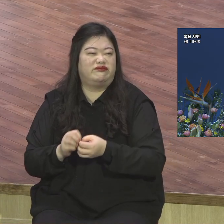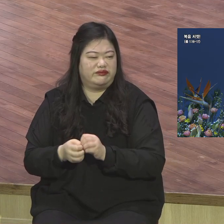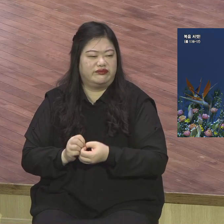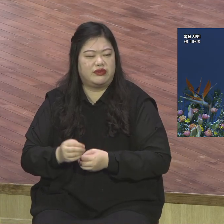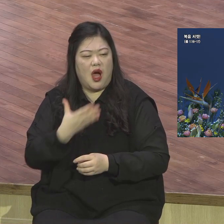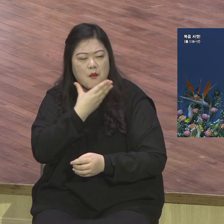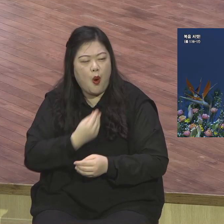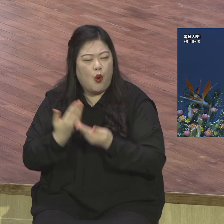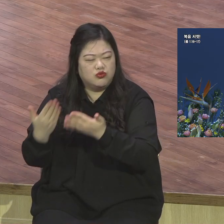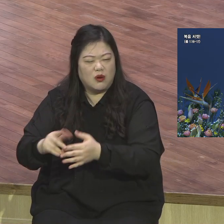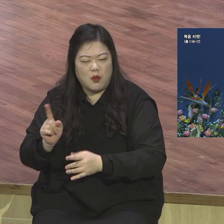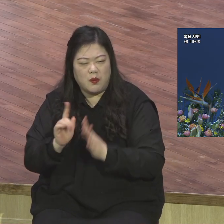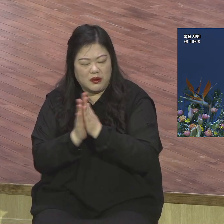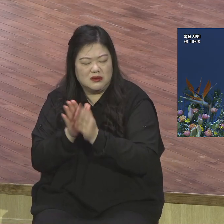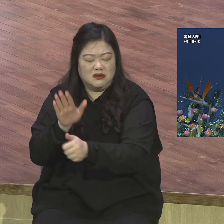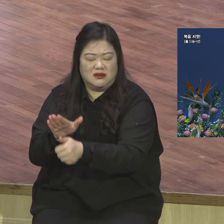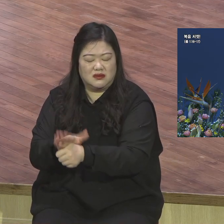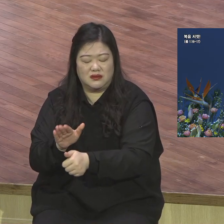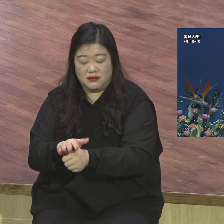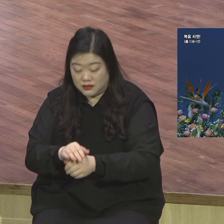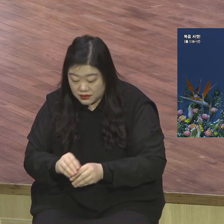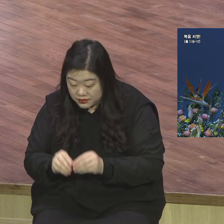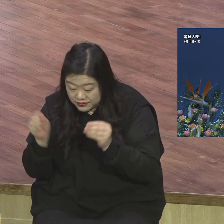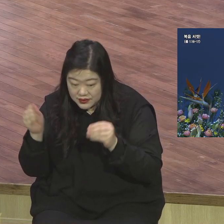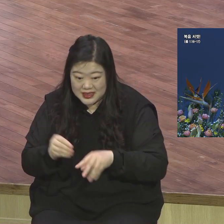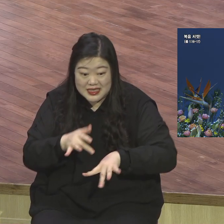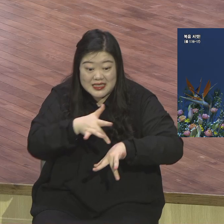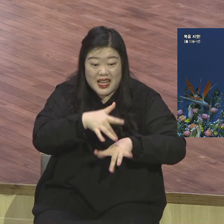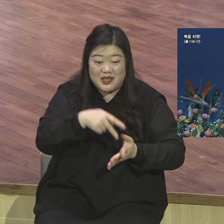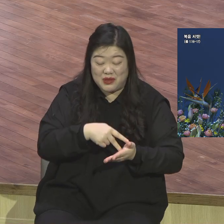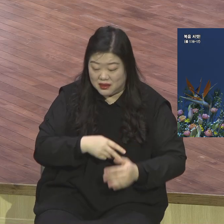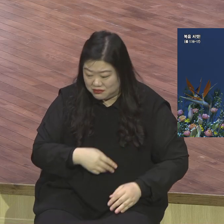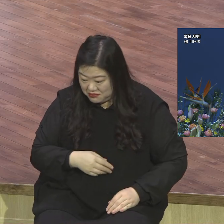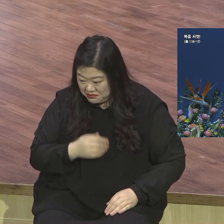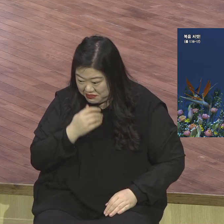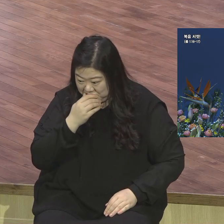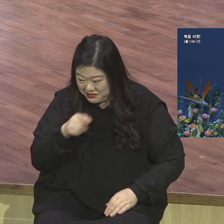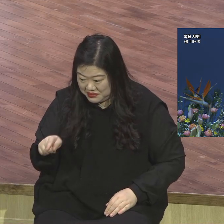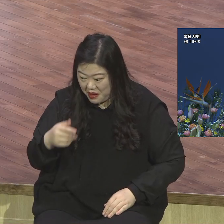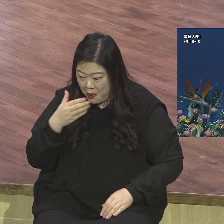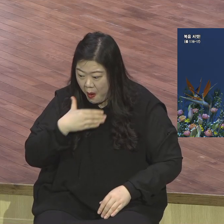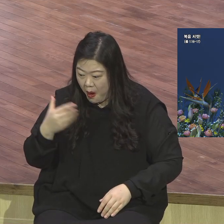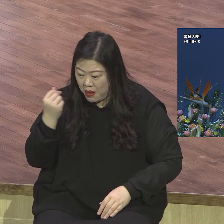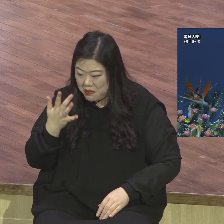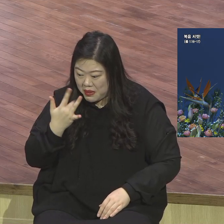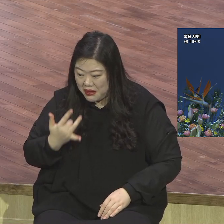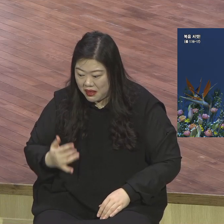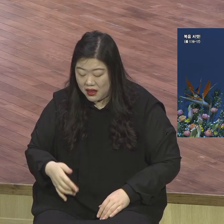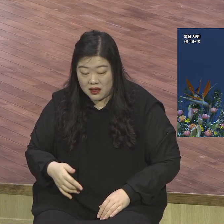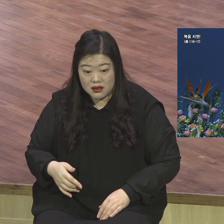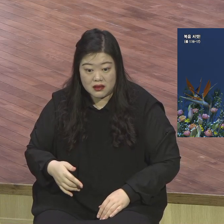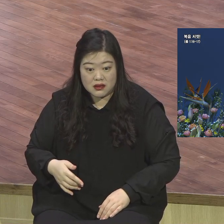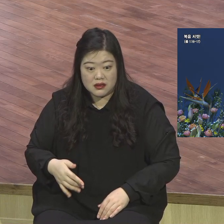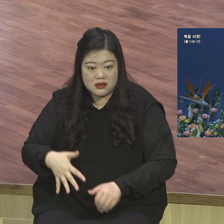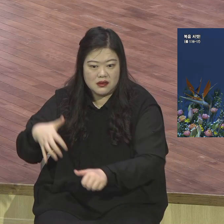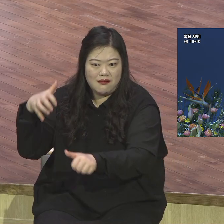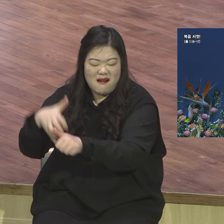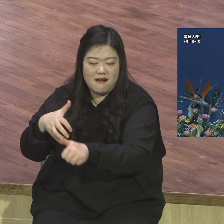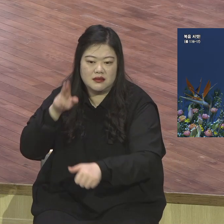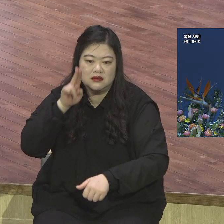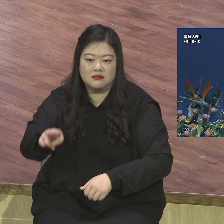공격이 무력화될 줄로 믿습니다. 우리는 그래서 복음 24 파수꾼이 돼요. 영적